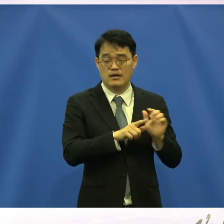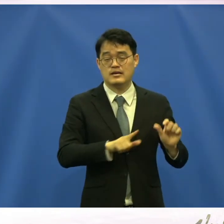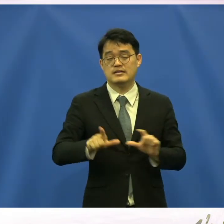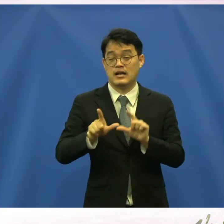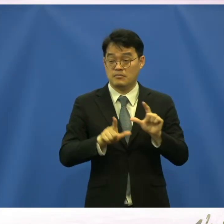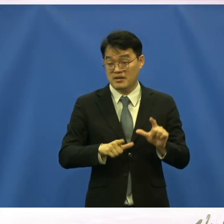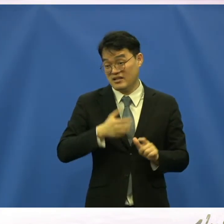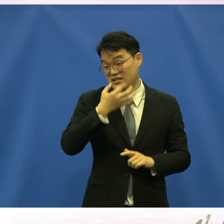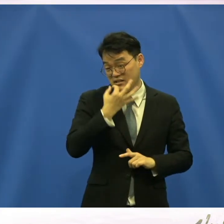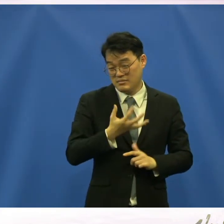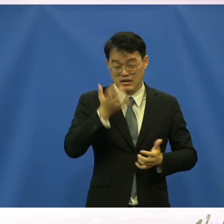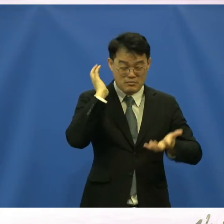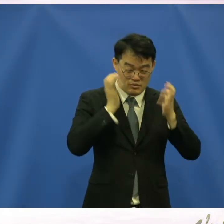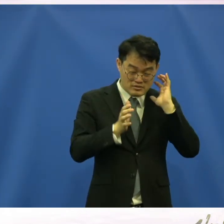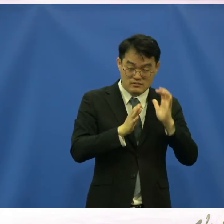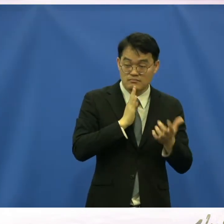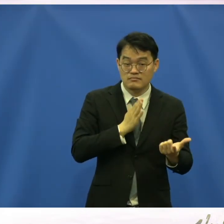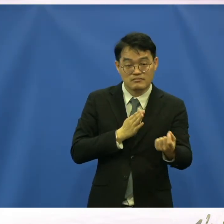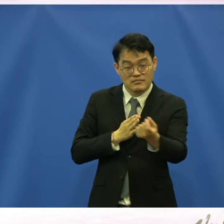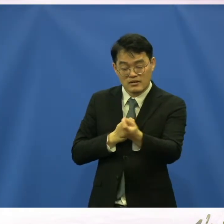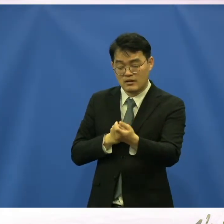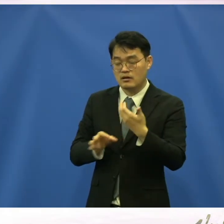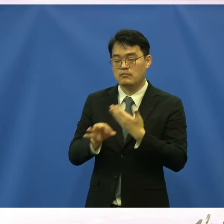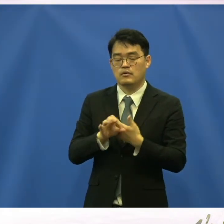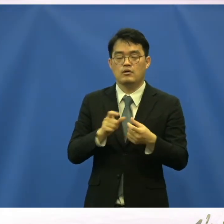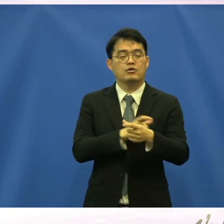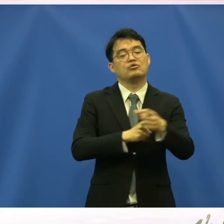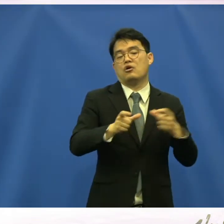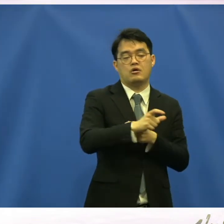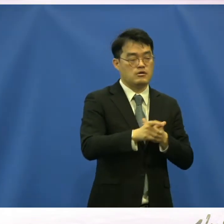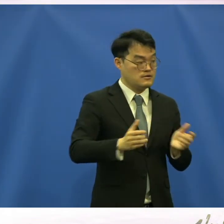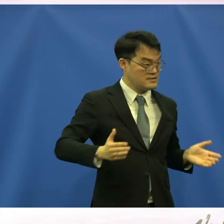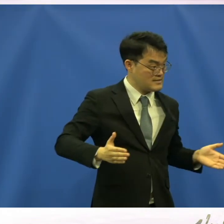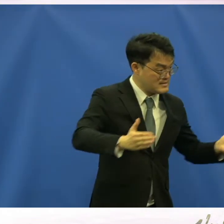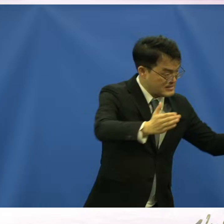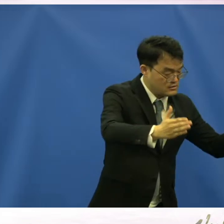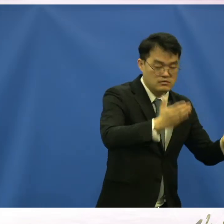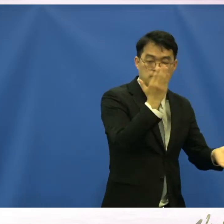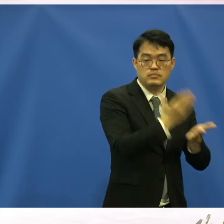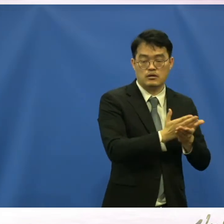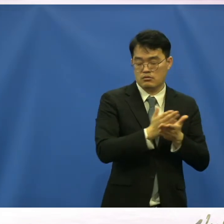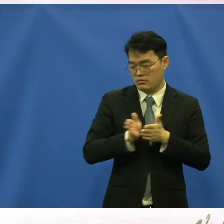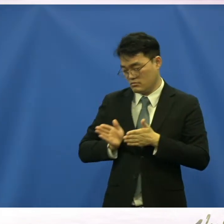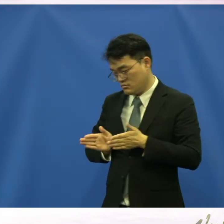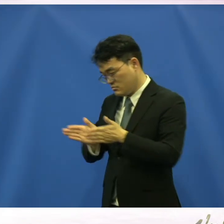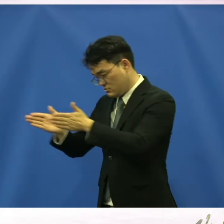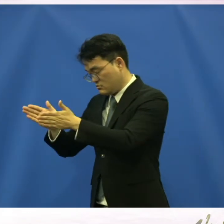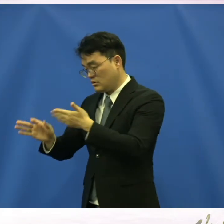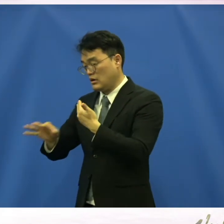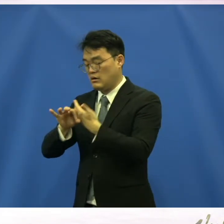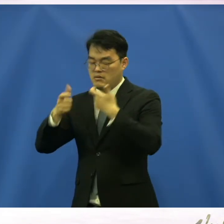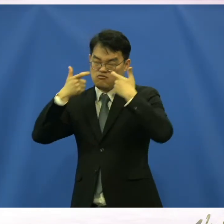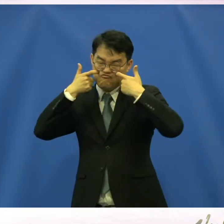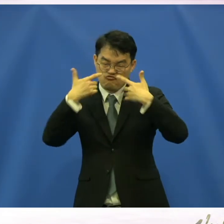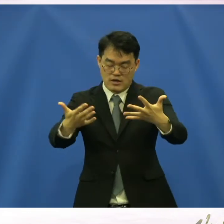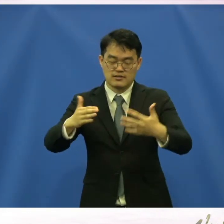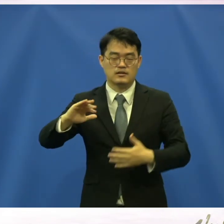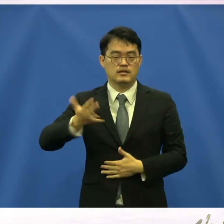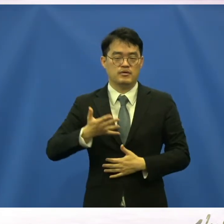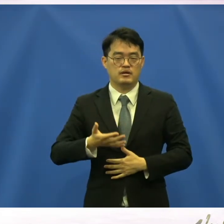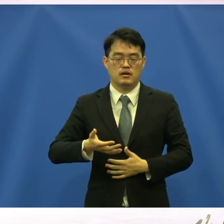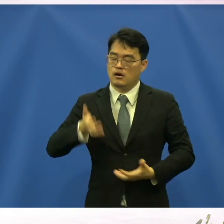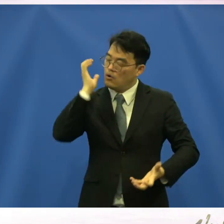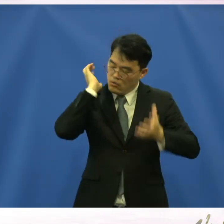여러분, 우리는 그럴수록 우리 주님이 걸어가신 길을 따라가면 명료해집니다. 혼란할 거 없습니다.